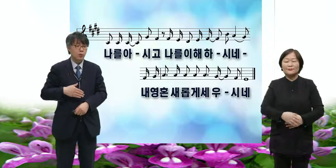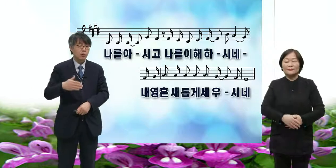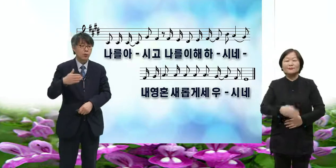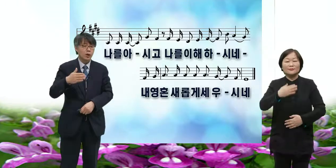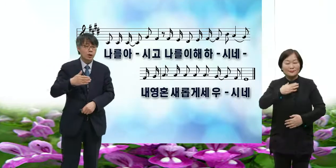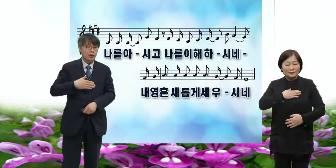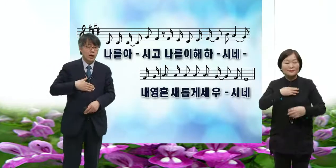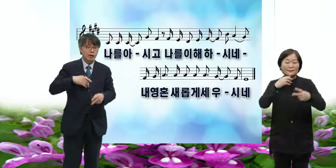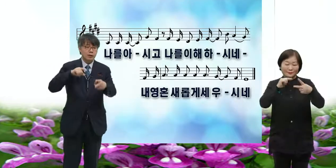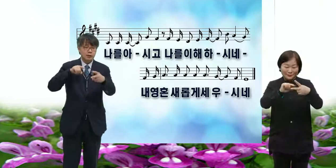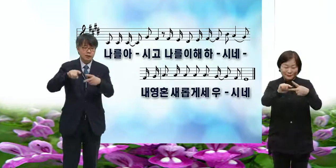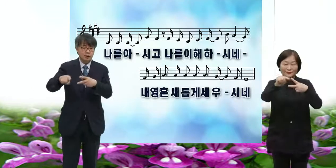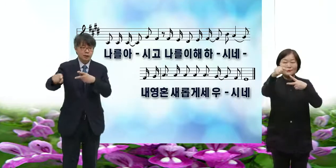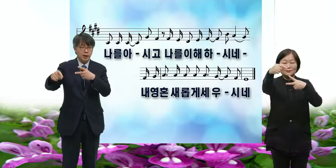아시고 나를